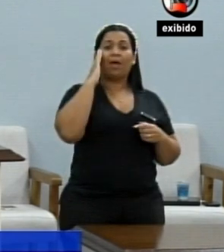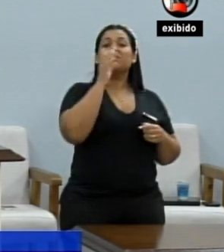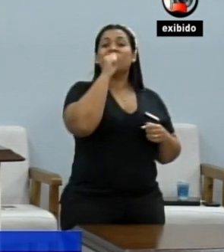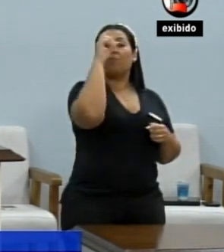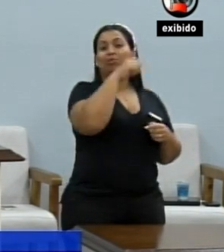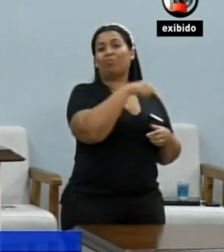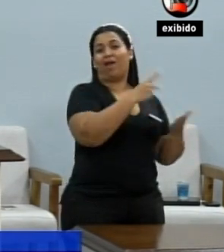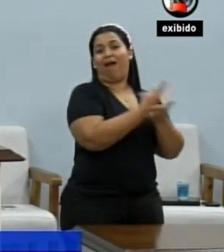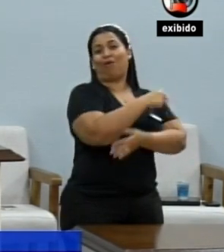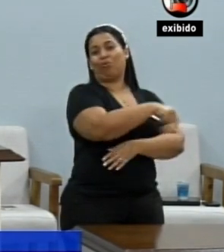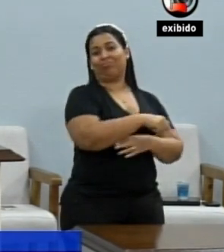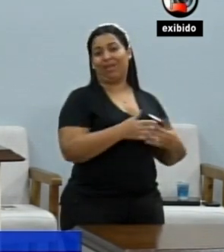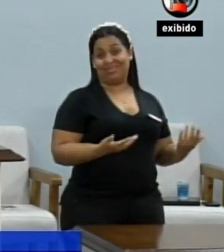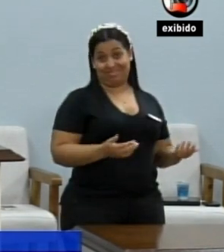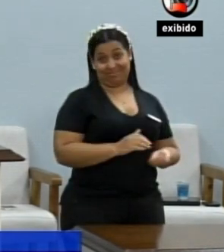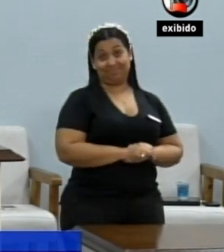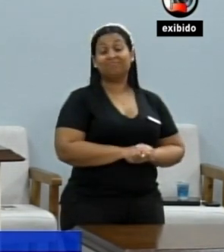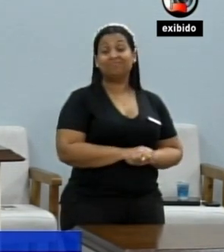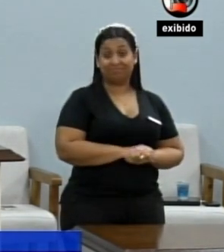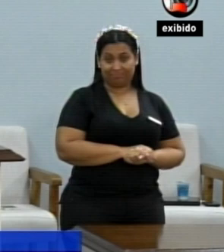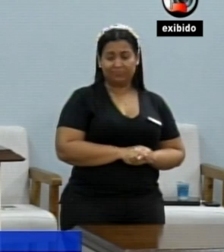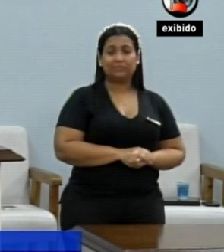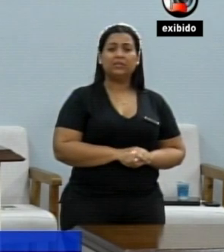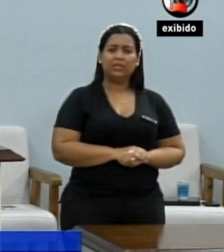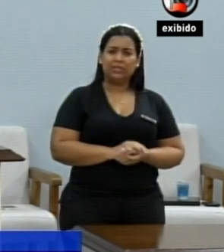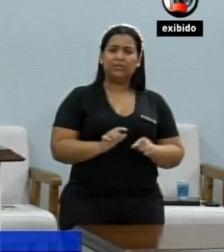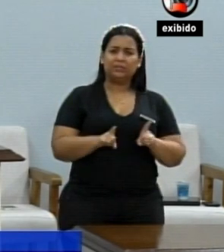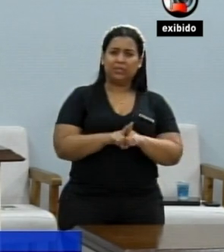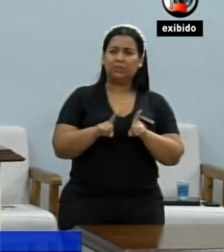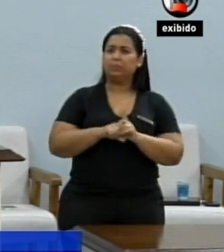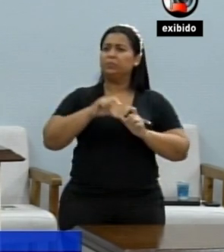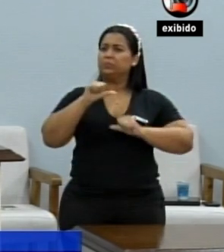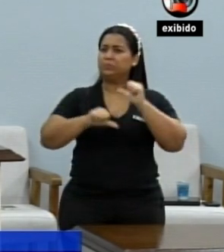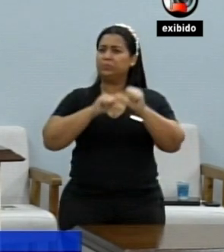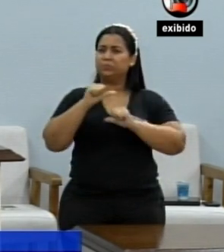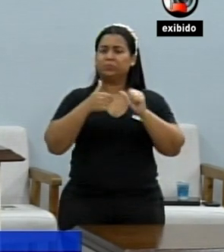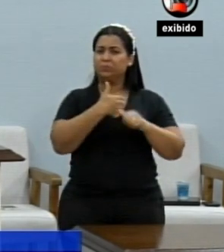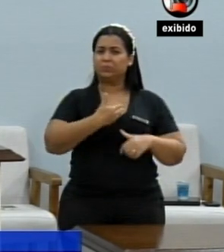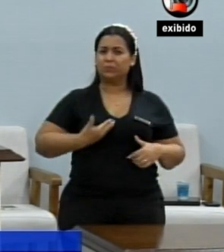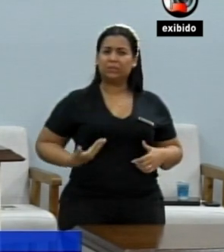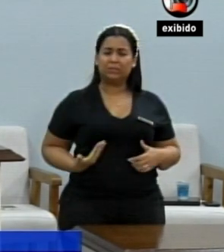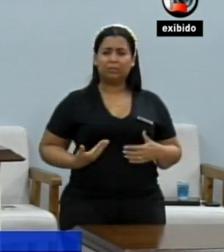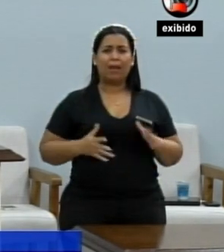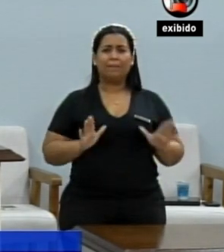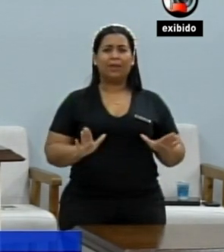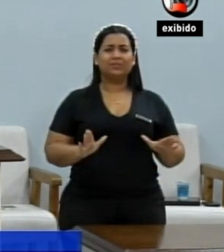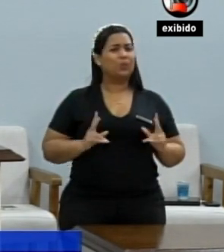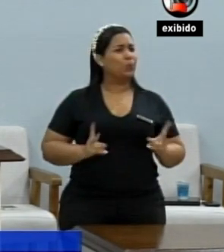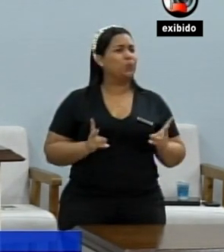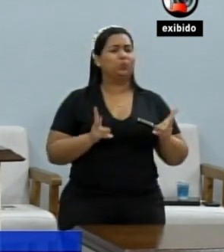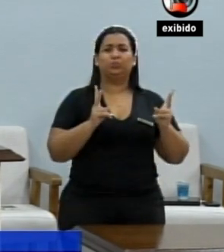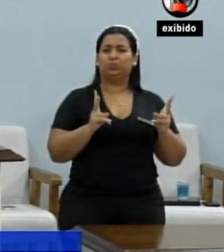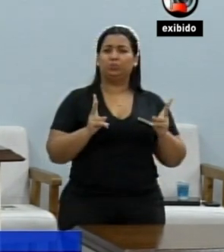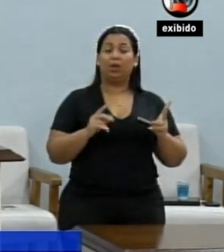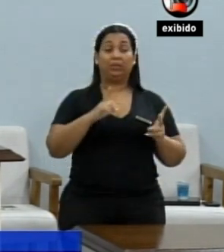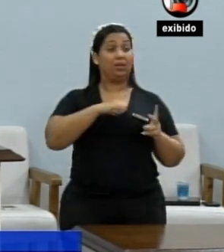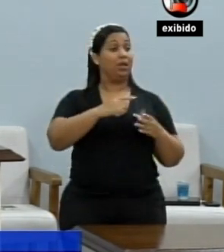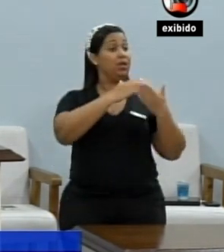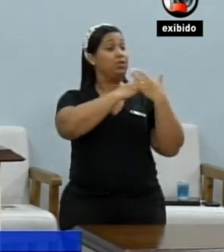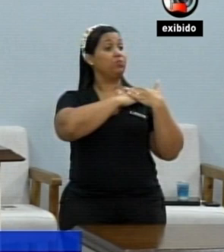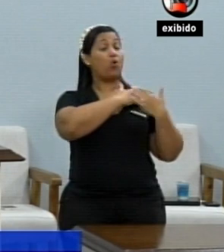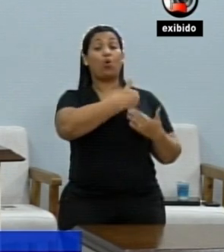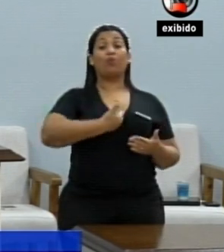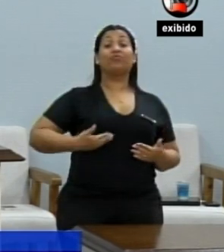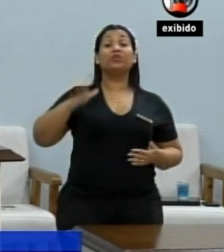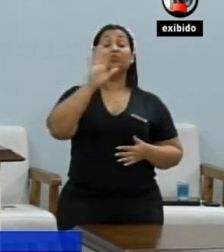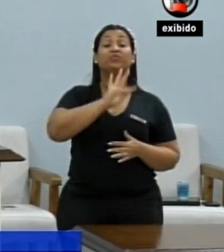semana. Troca de governador, mas não troca o descaso. Tem responsabilidade o governo federal.